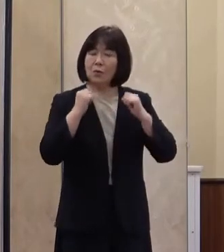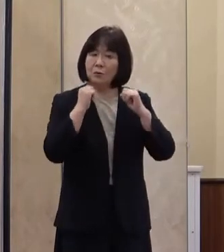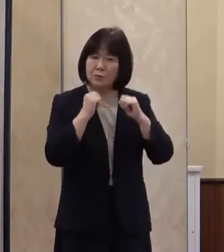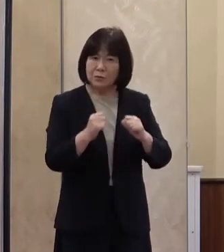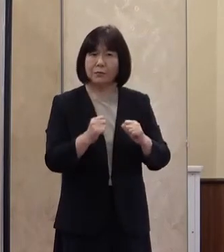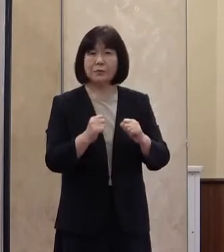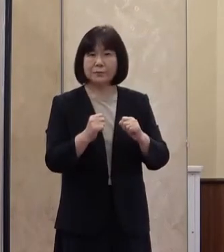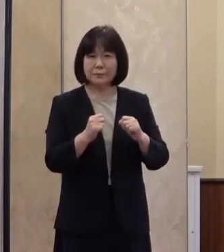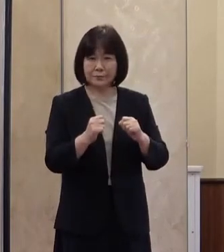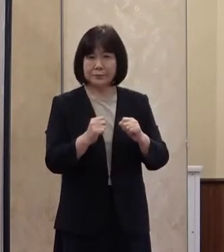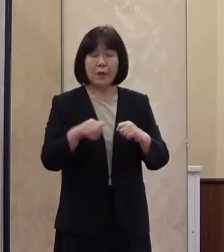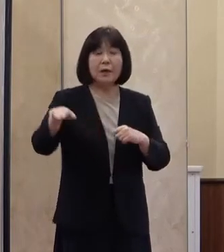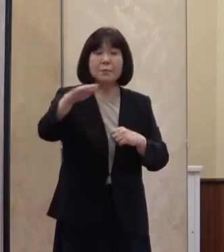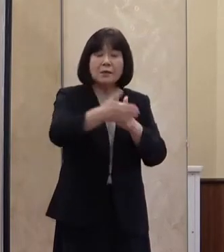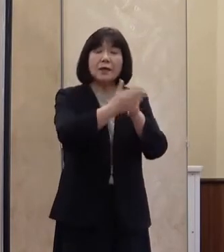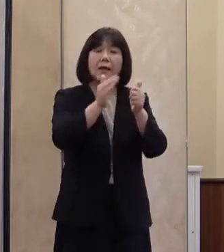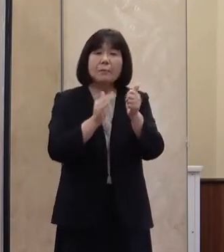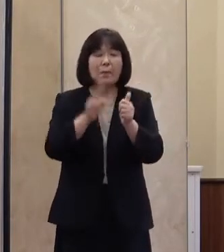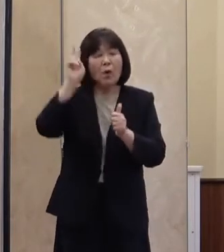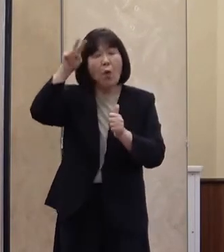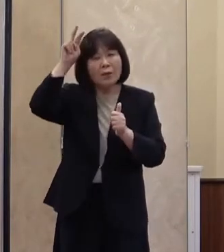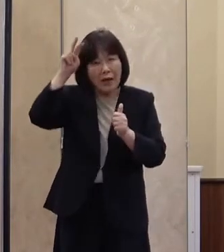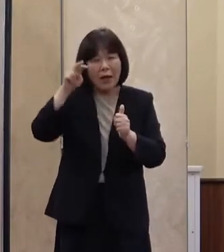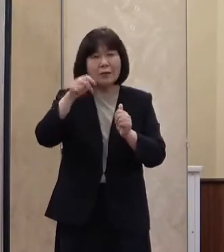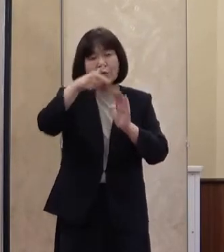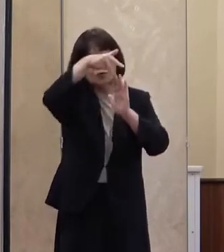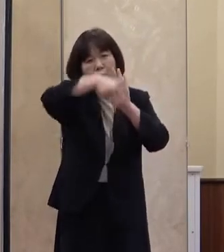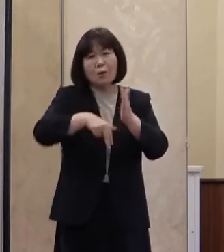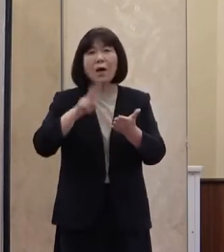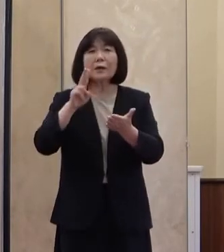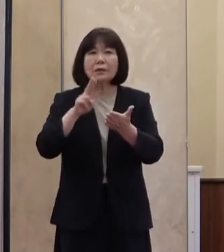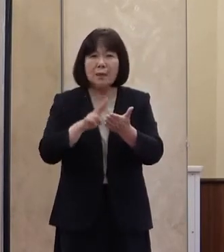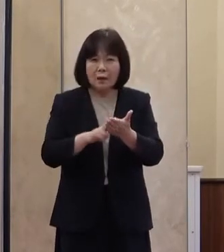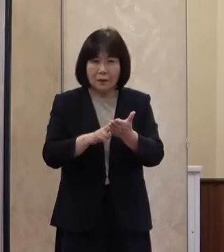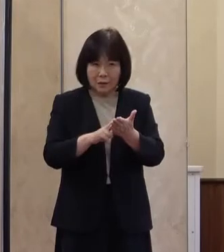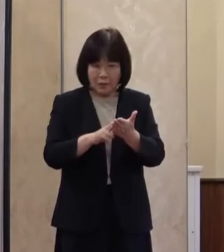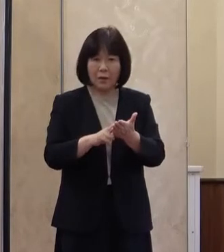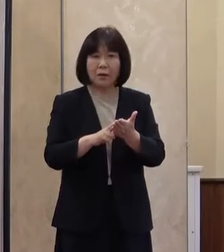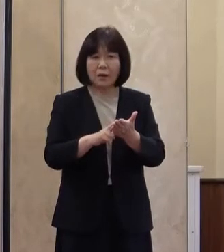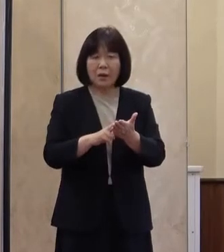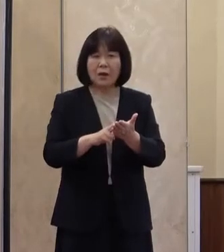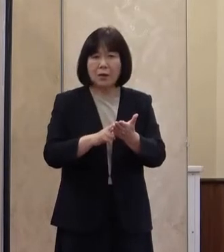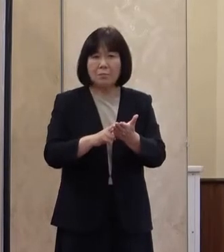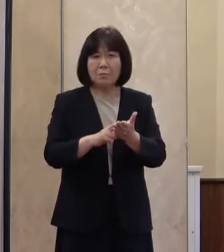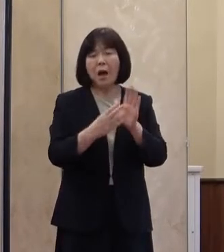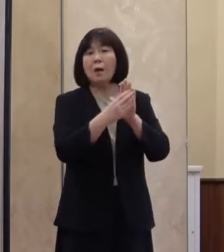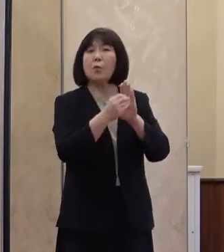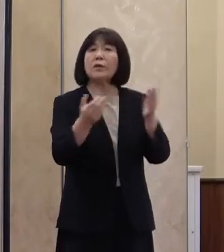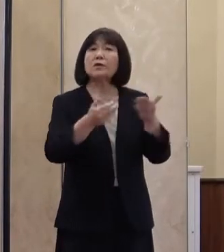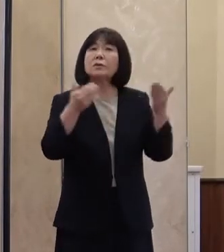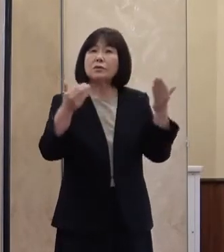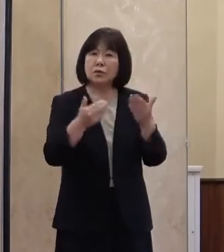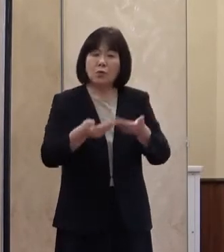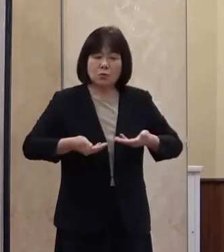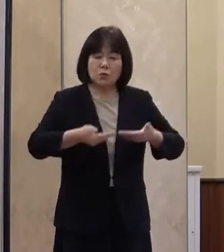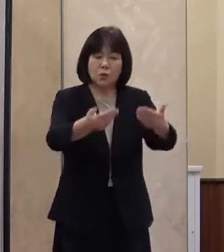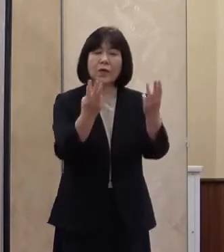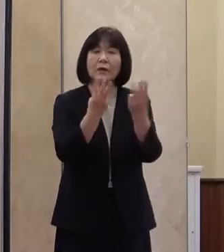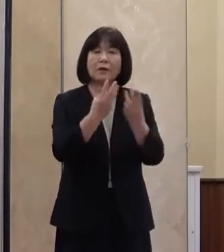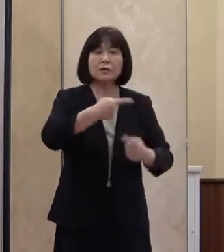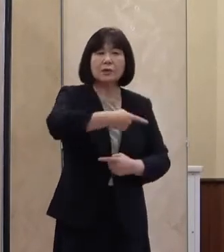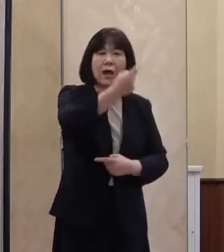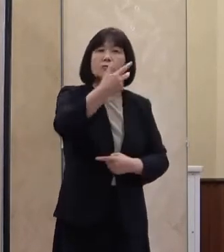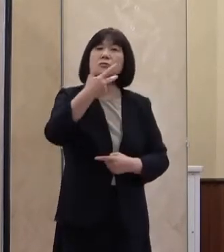ように、みんなで守る大阪というのをスローガンにしまして、区域のモデル事業としまして107の商店街